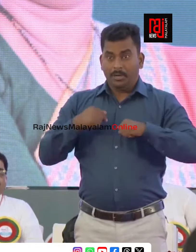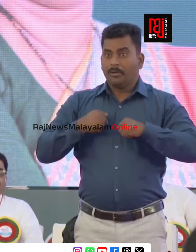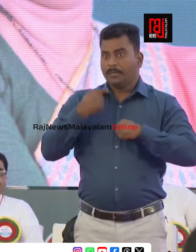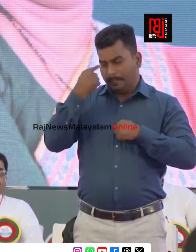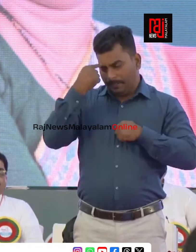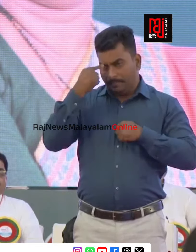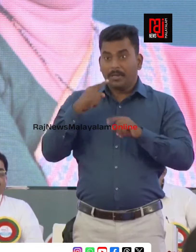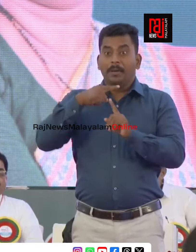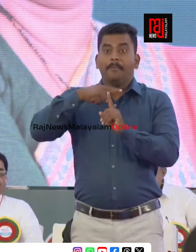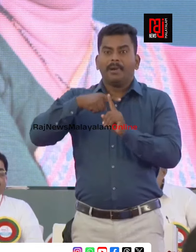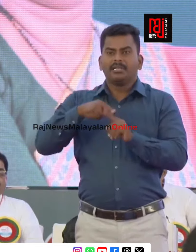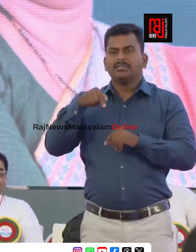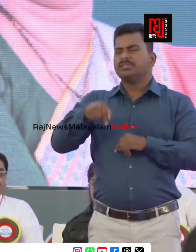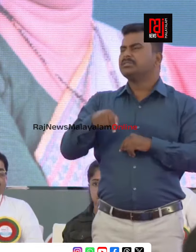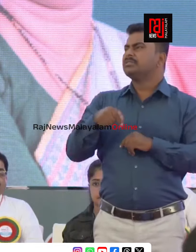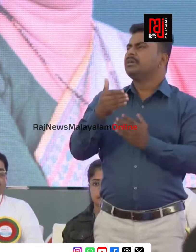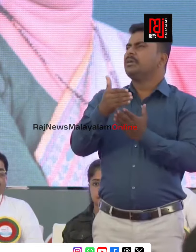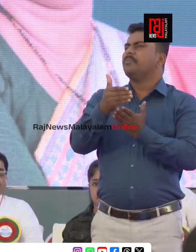ഇത്തരത്തിലൊരു